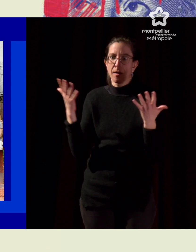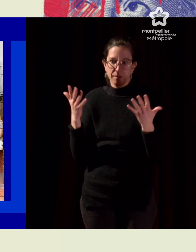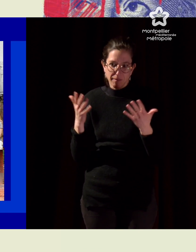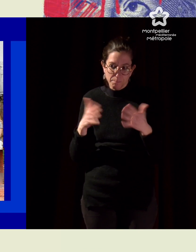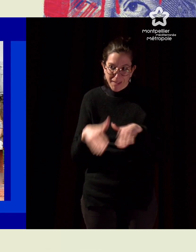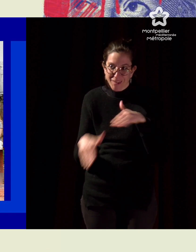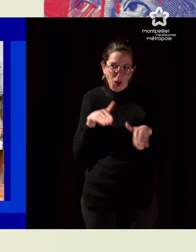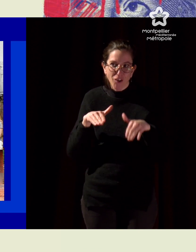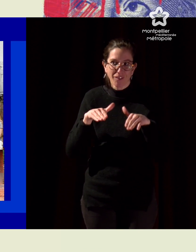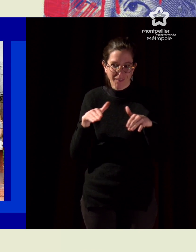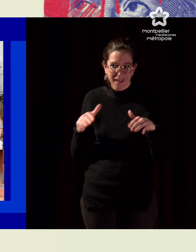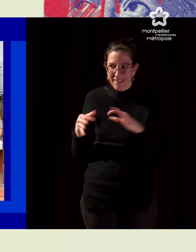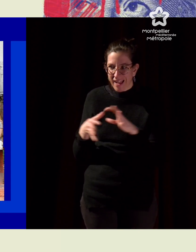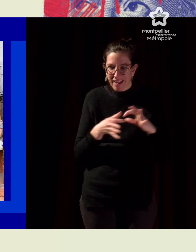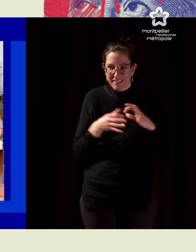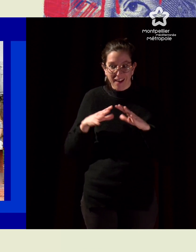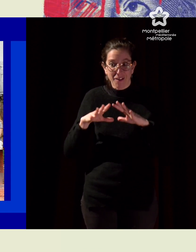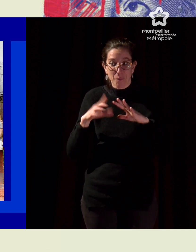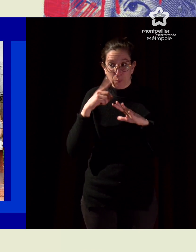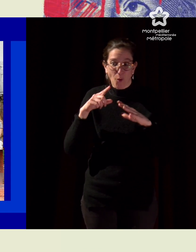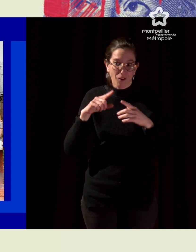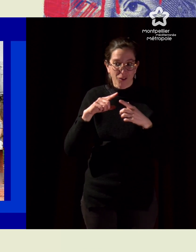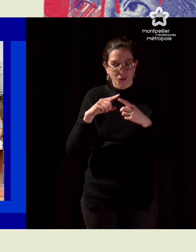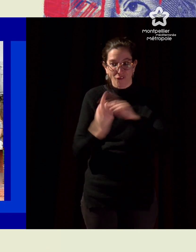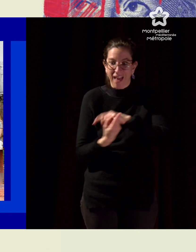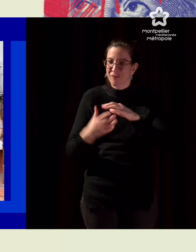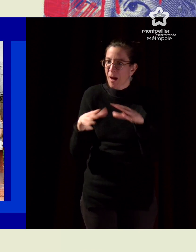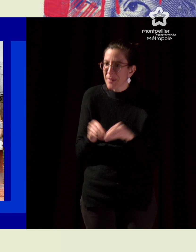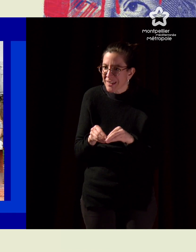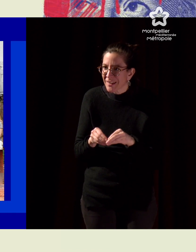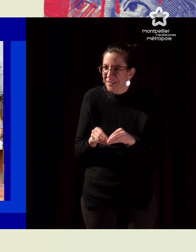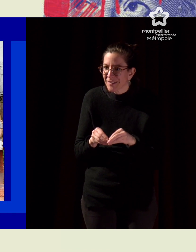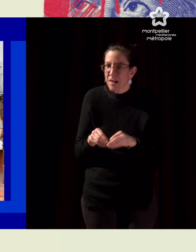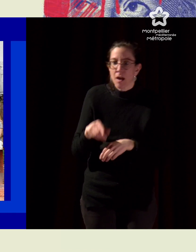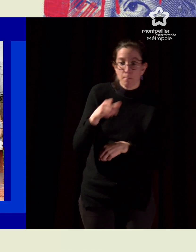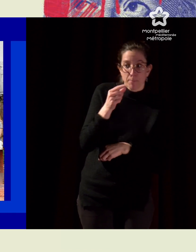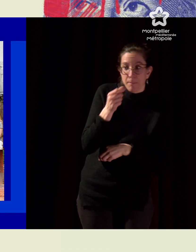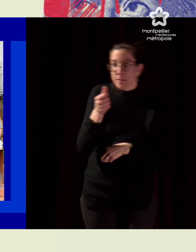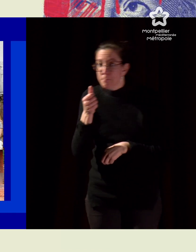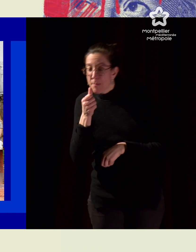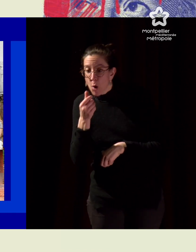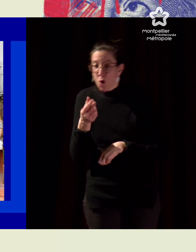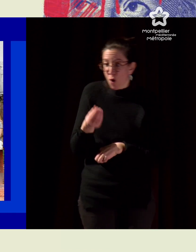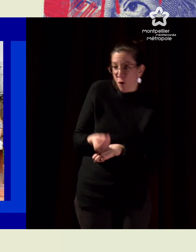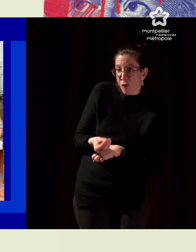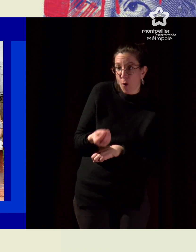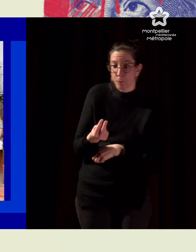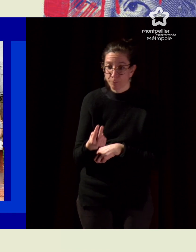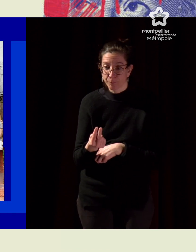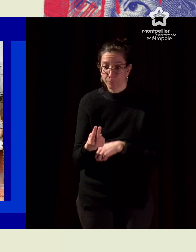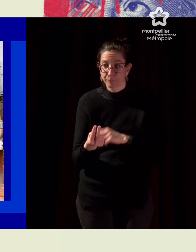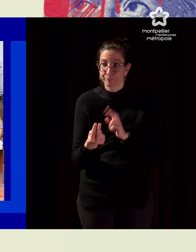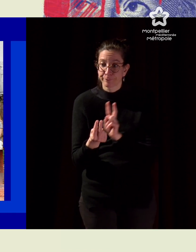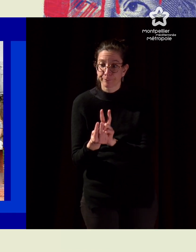travers la planète. À travers la planète, vous avez plein de manières de faire famille. Papa, maman et 2 enfants, c'est quelque